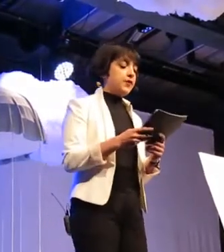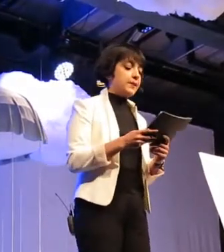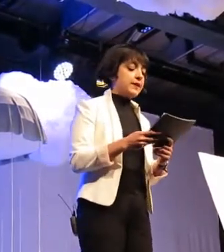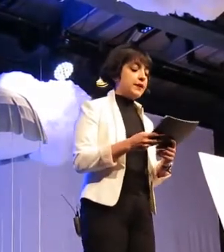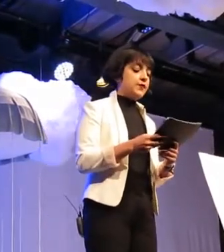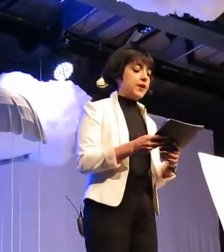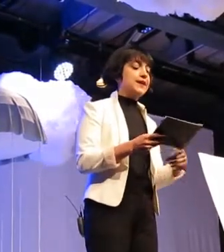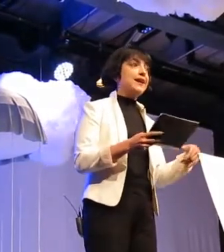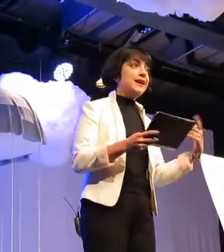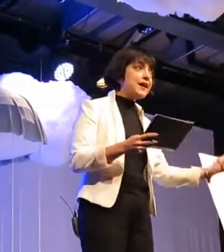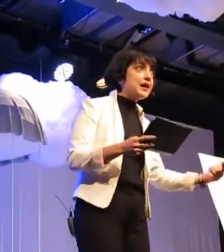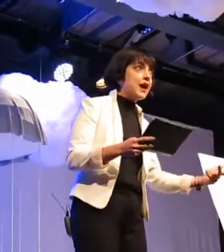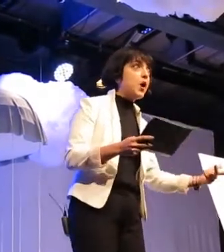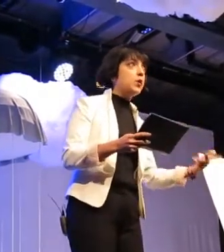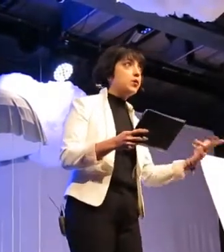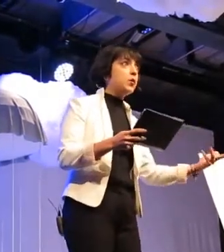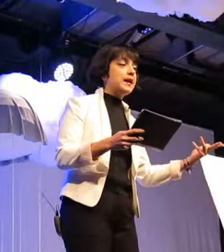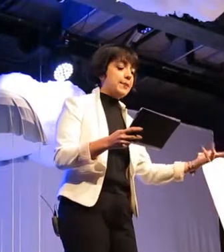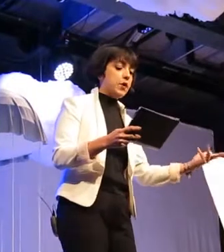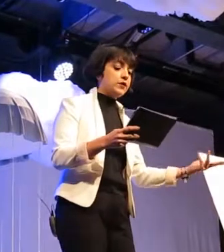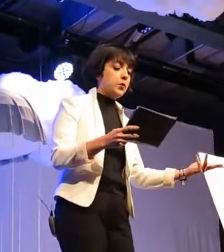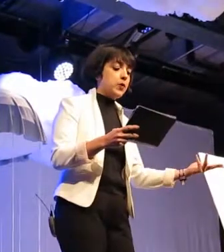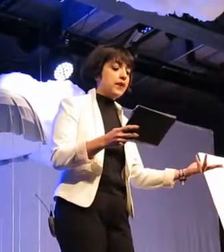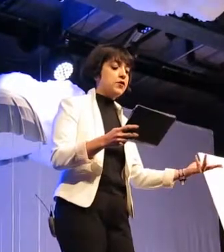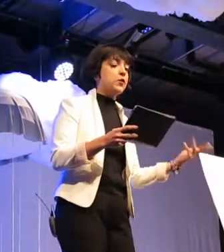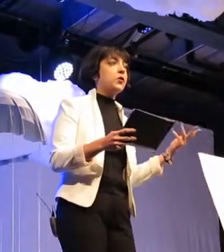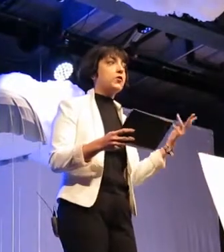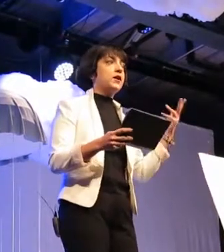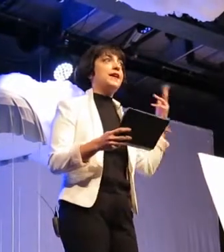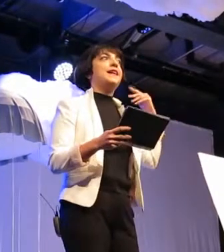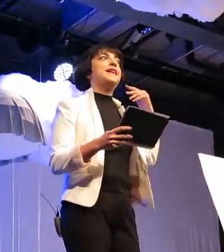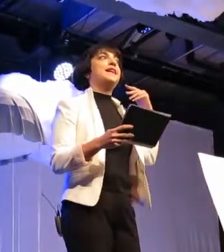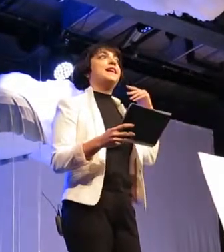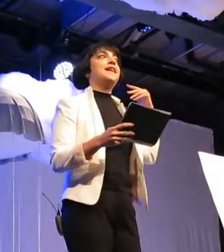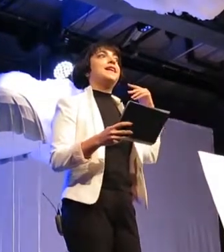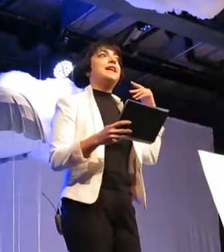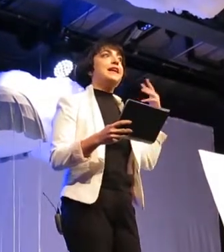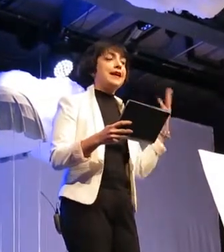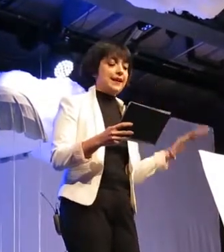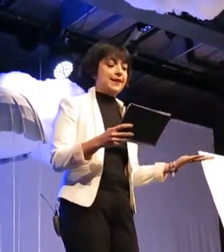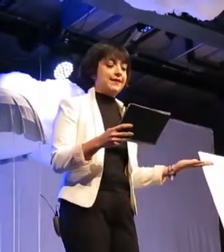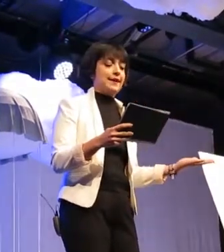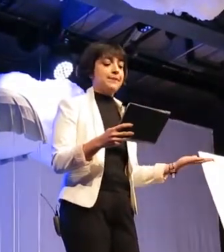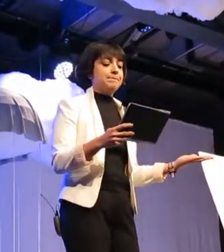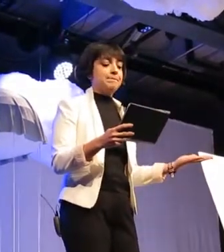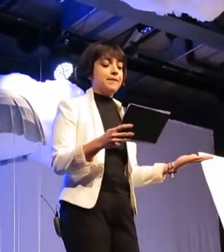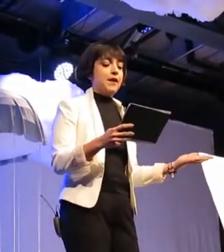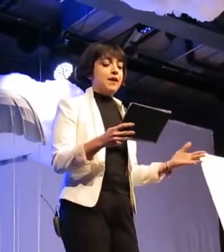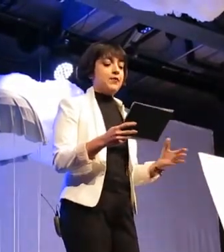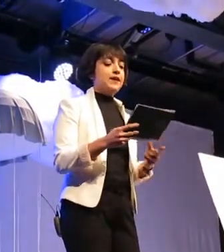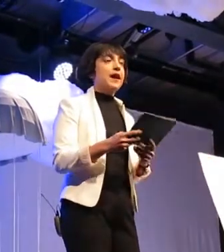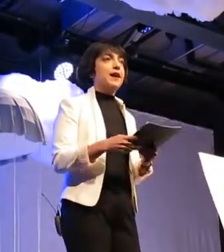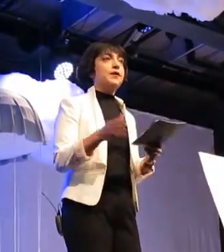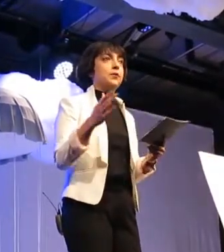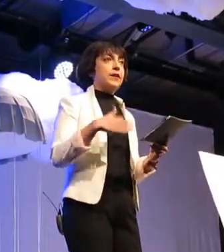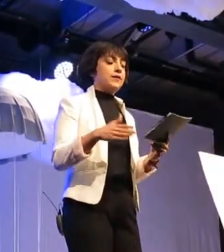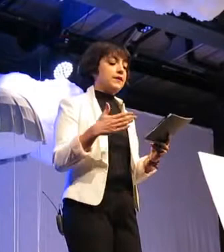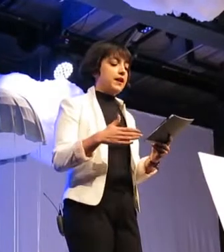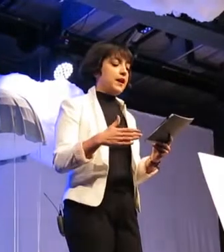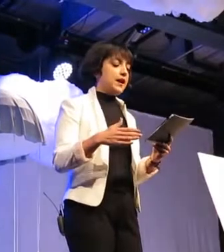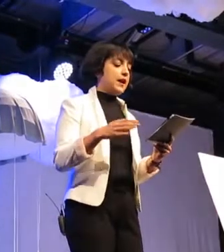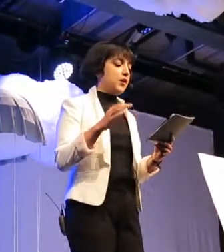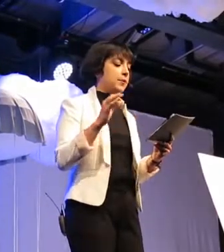Och de kom fram till att för att agera och nå klimatmålen så kostar det ingenting. För att alla